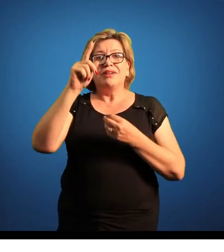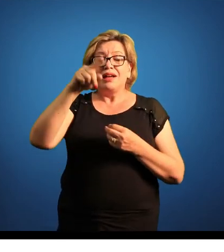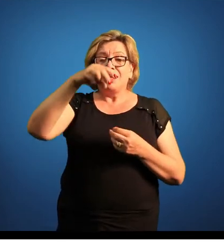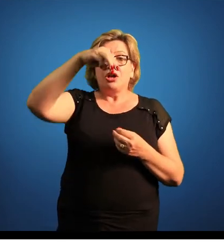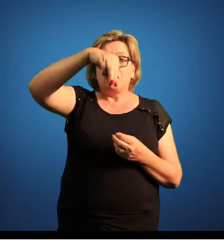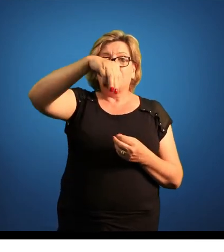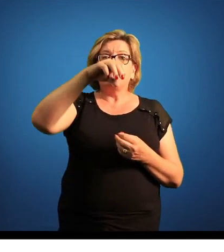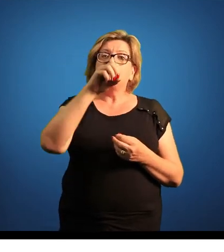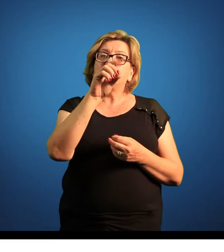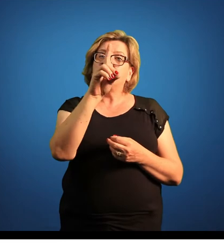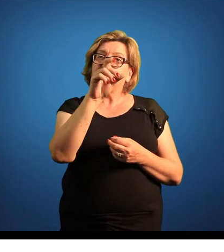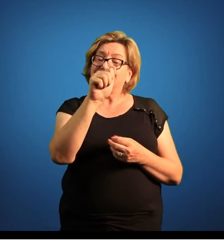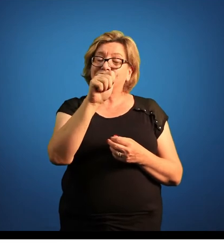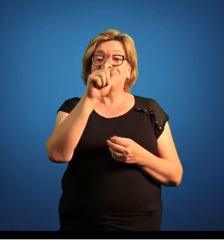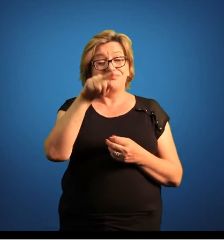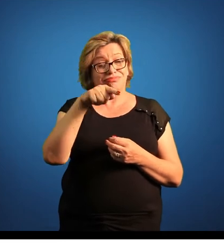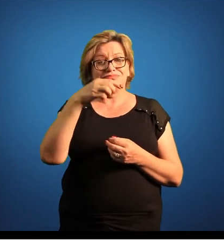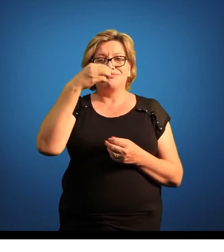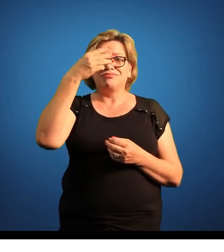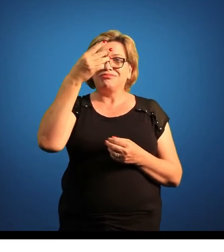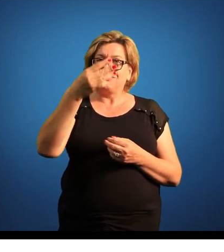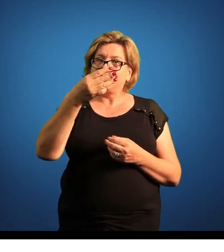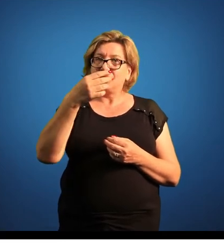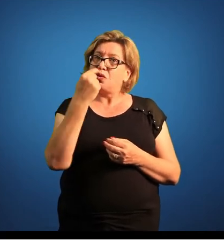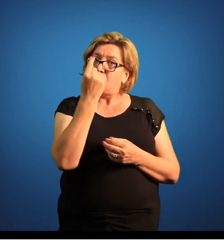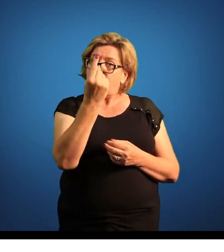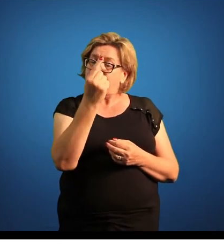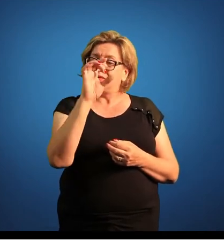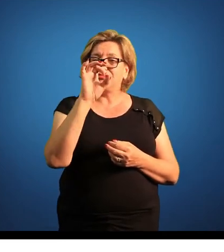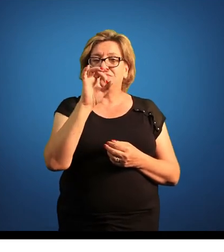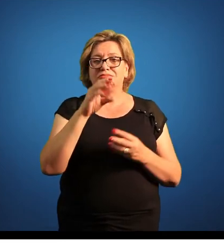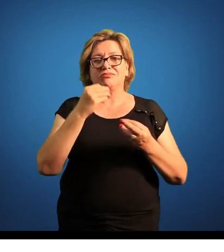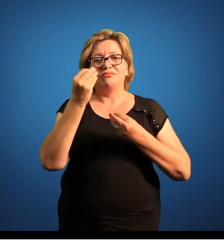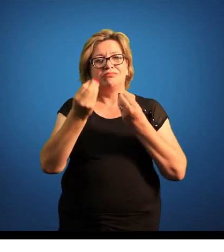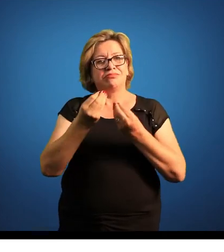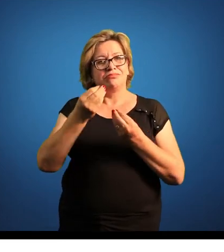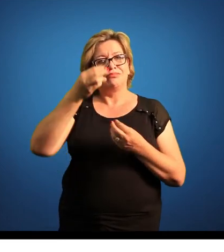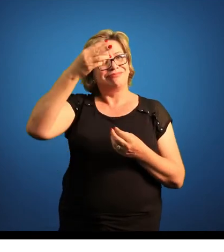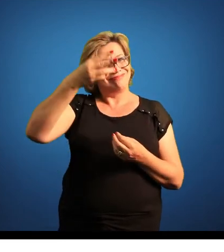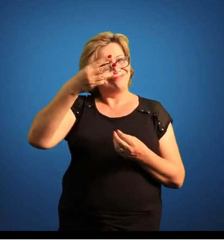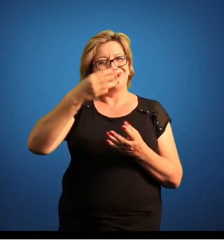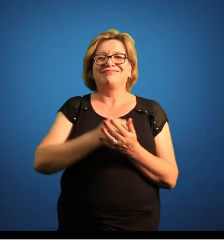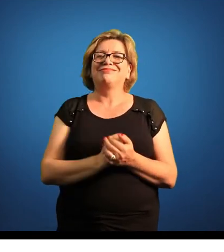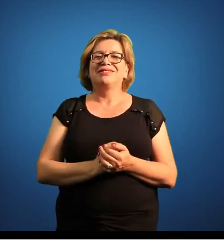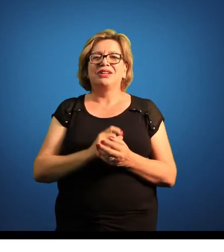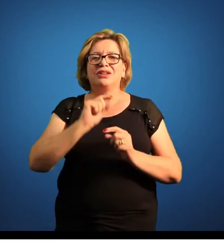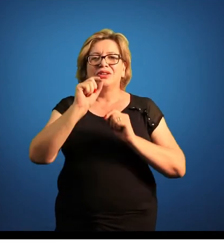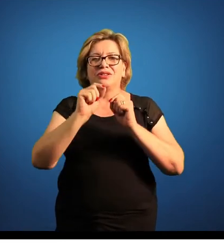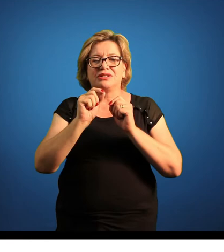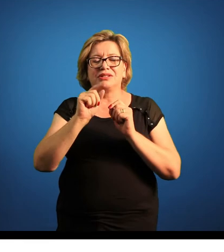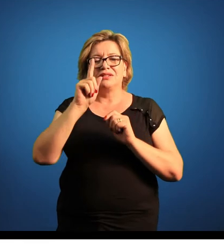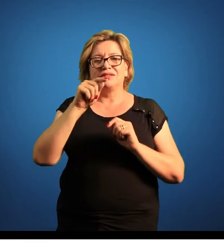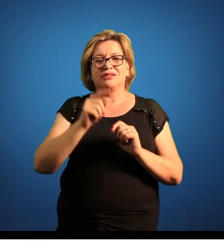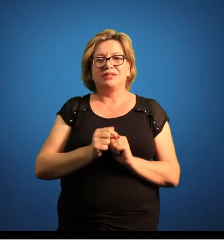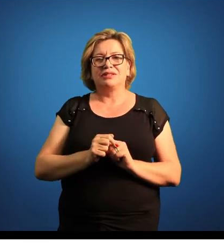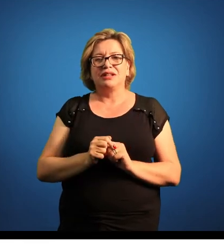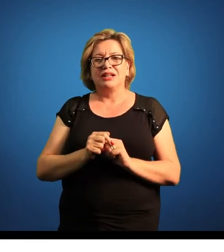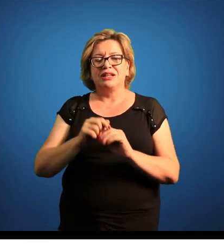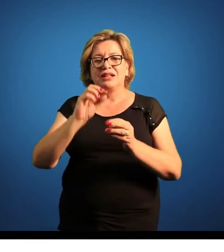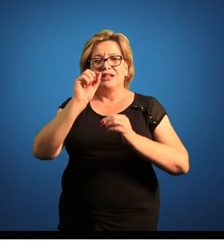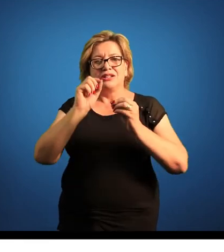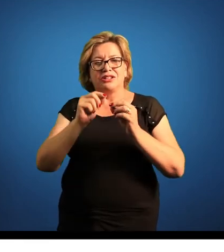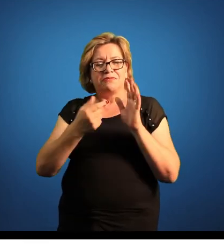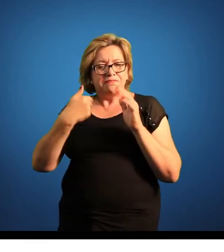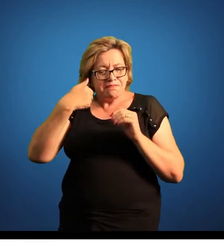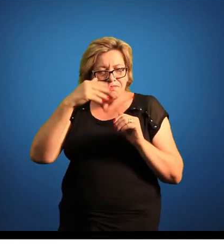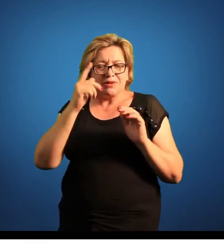é única, só existe uma moda nesse conjunto e ela é formada pelo 3. Então, o que é essa moda? É o elemento que